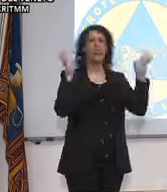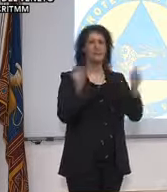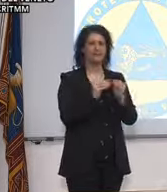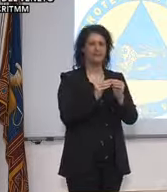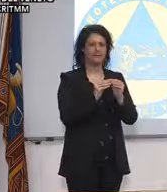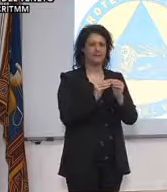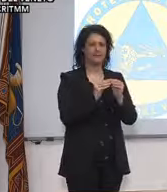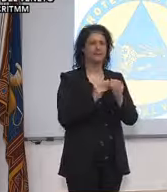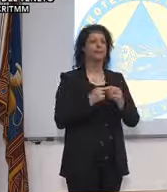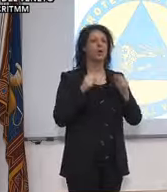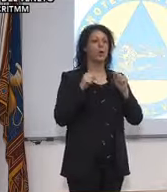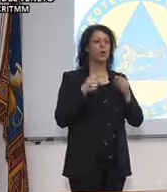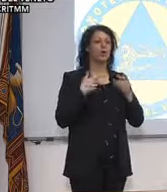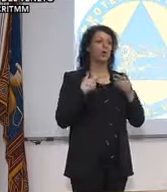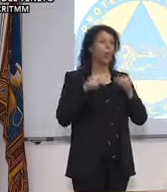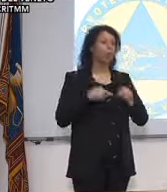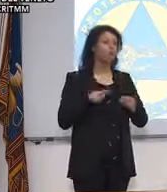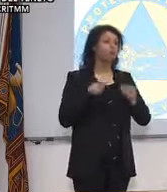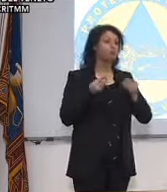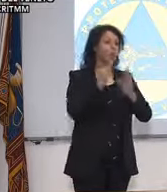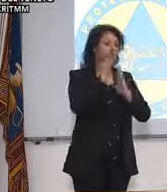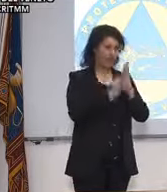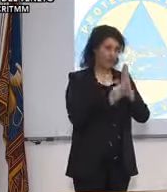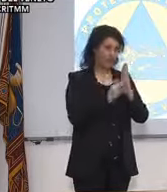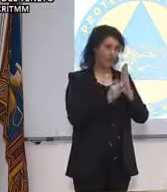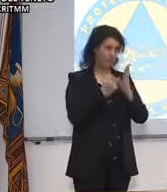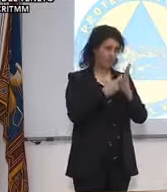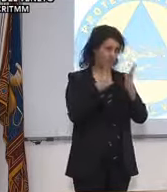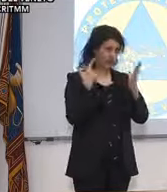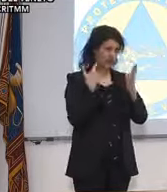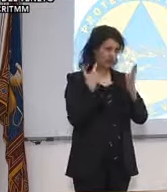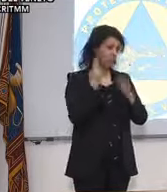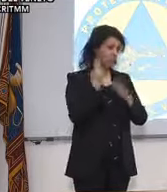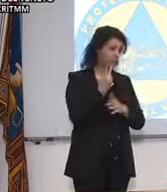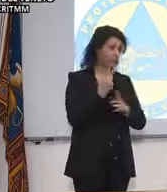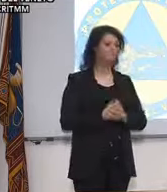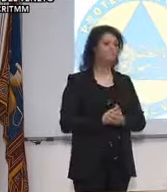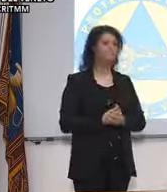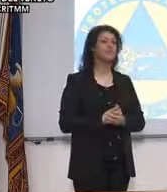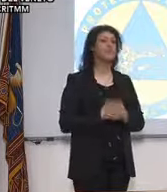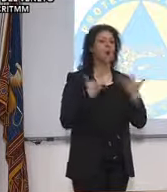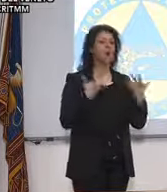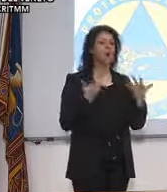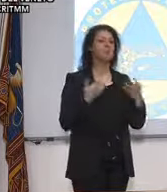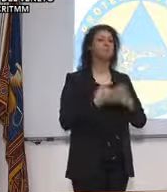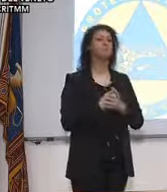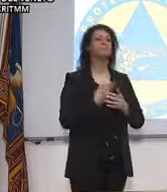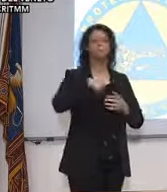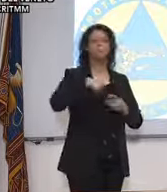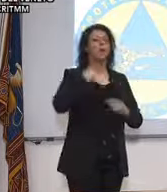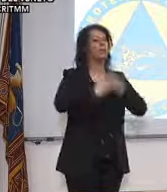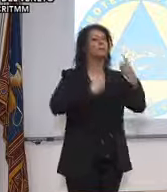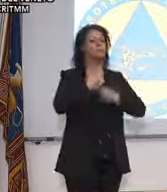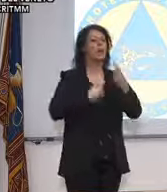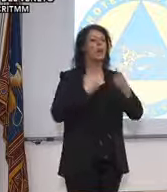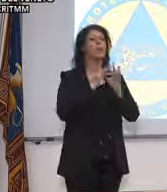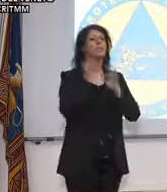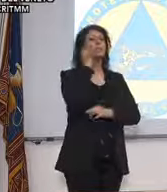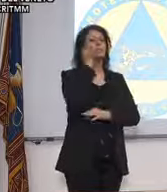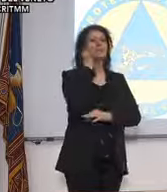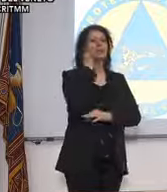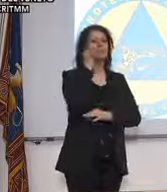dare due dati che sono, credo, sono importanti. Allora, intanto continua il monitoraggio delle strutture con i